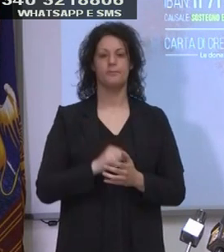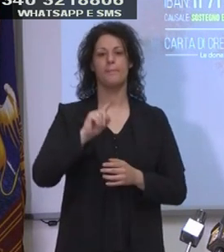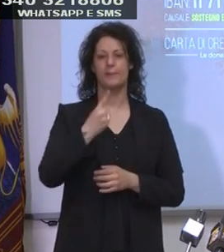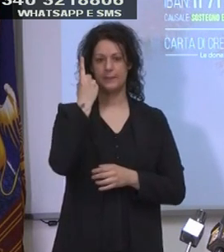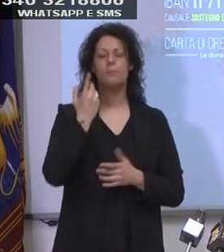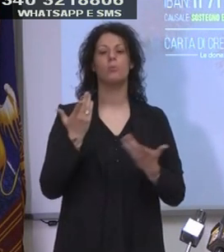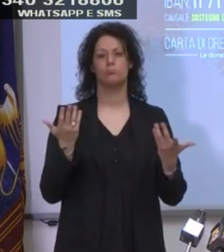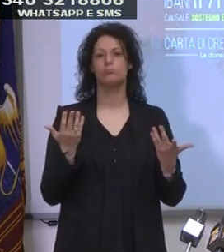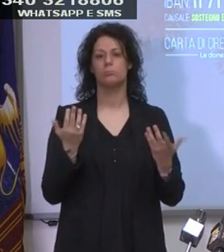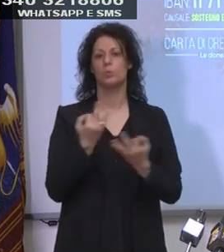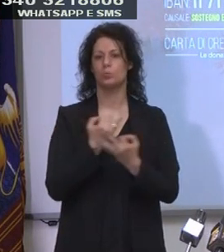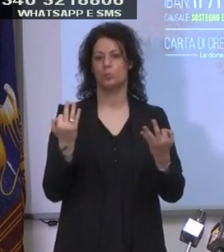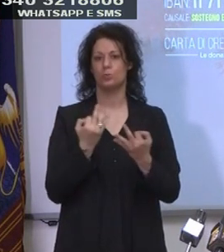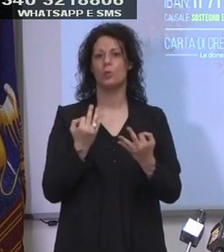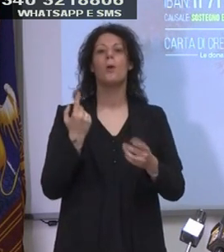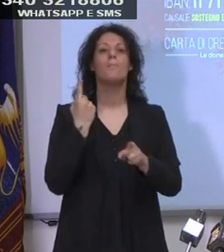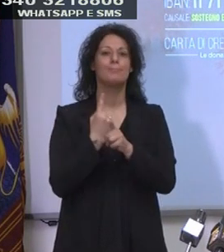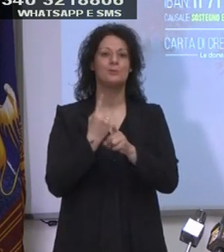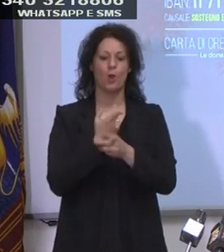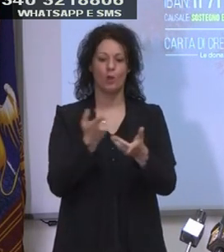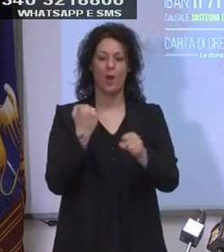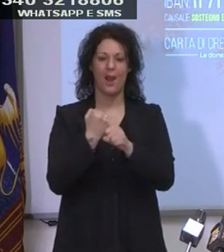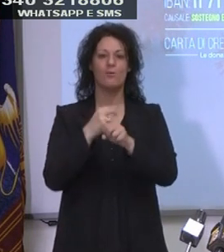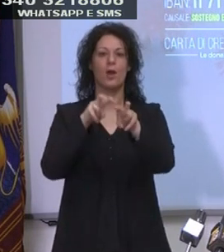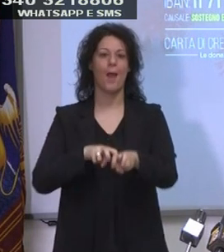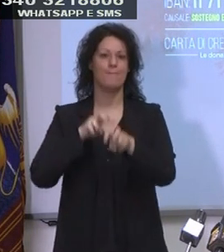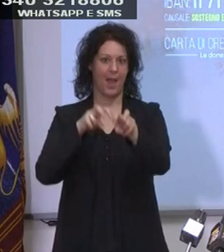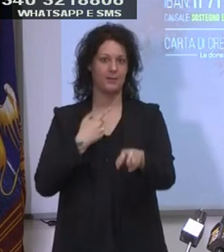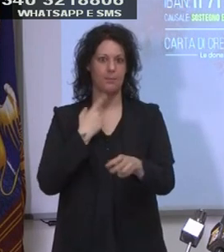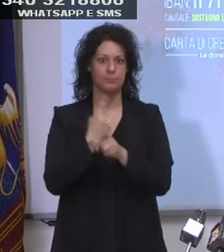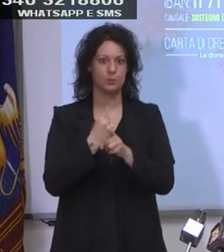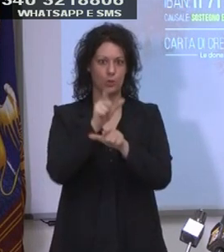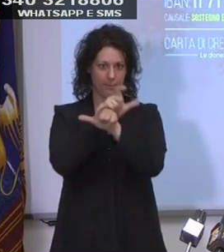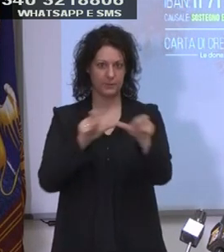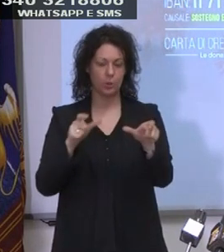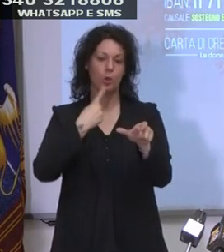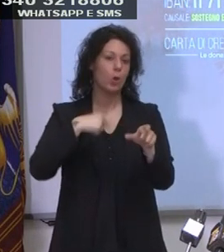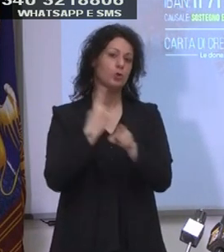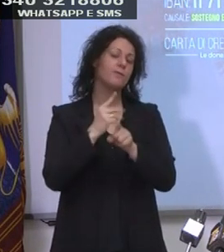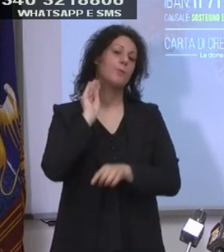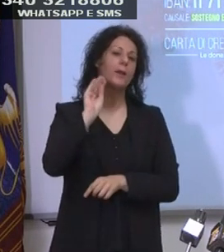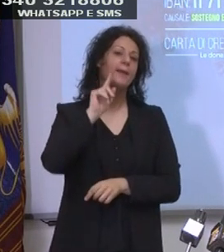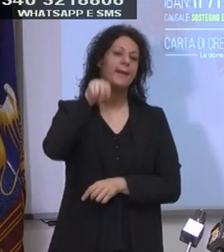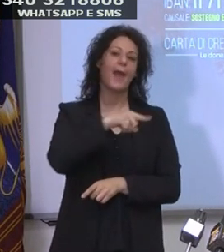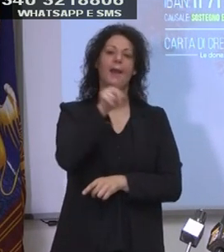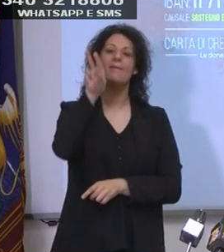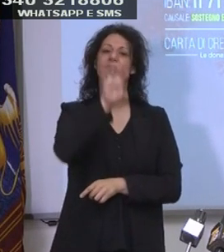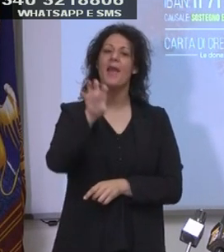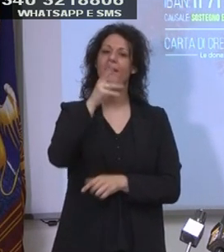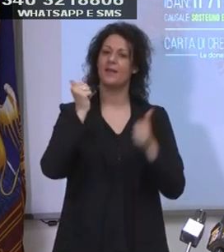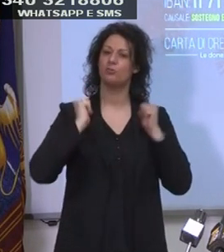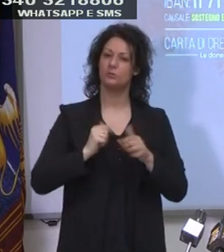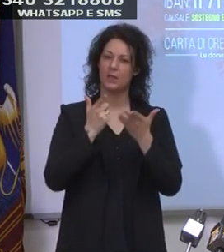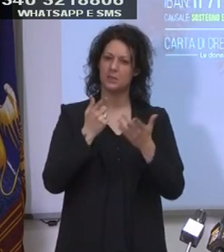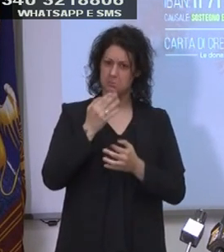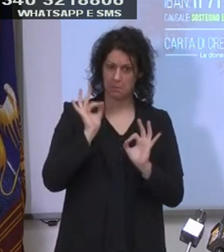bisogno di manodopera, dovremmo anche chiederlo ai cittadini nostri, oriundi, italiani, veneti, che sono qui, se sia proprio così